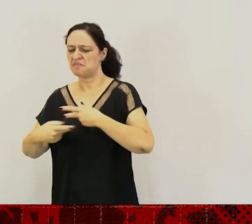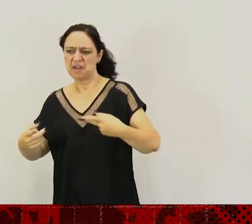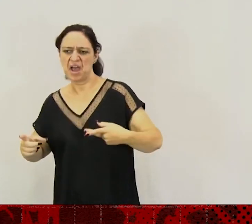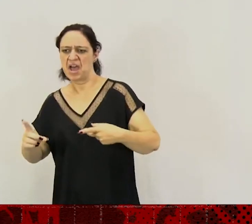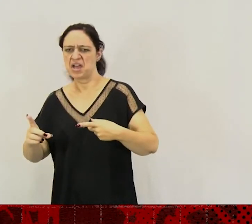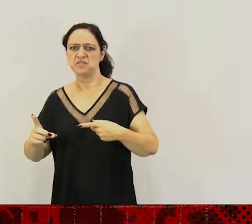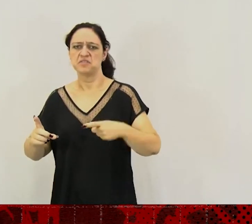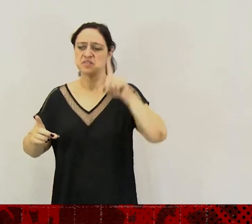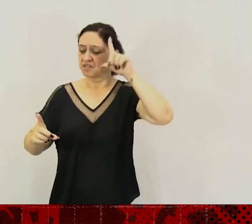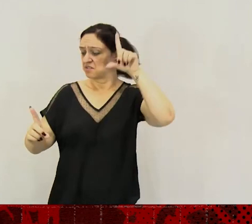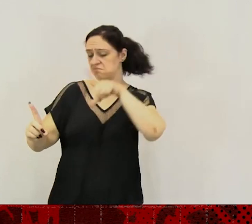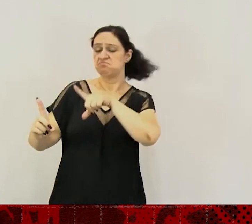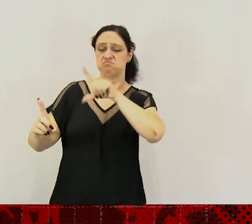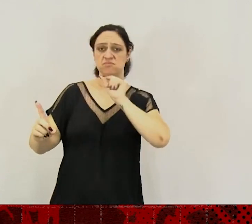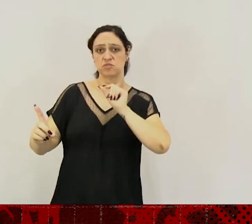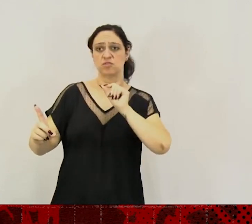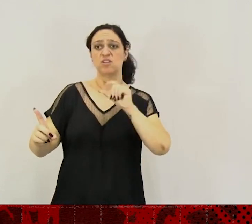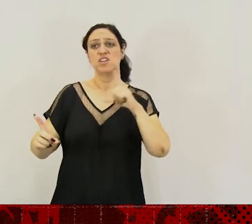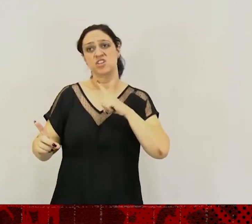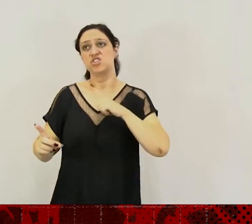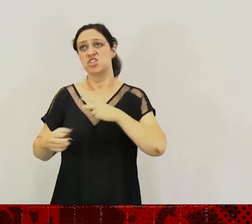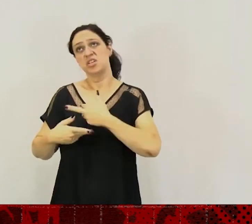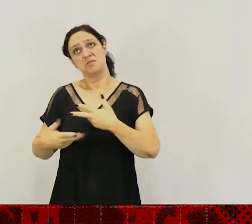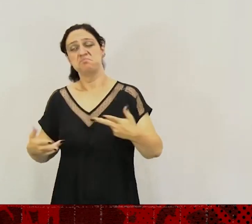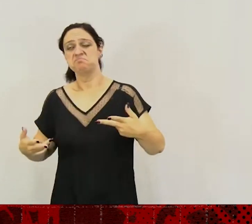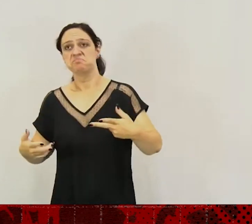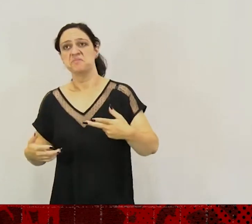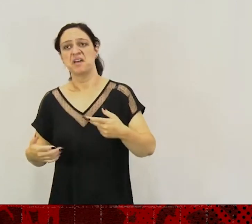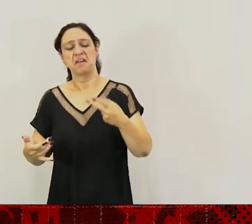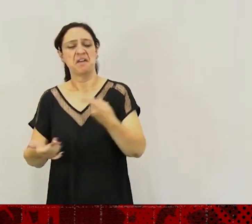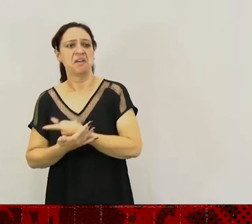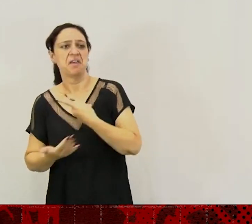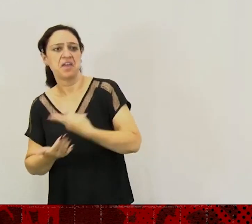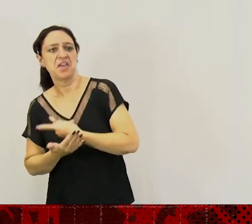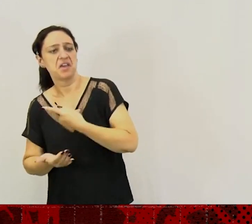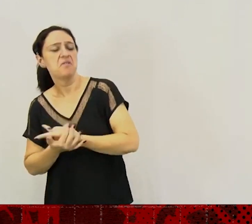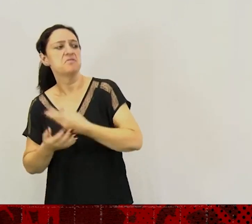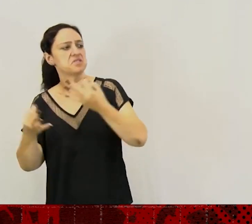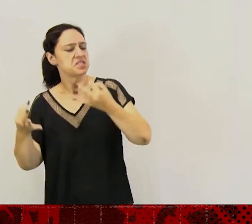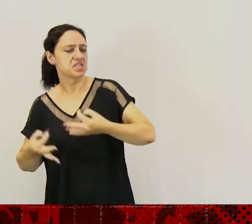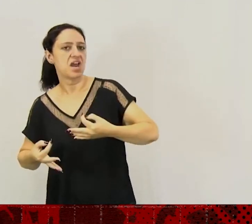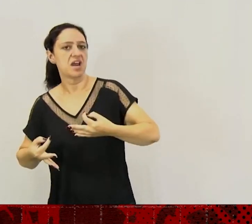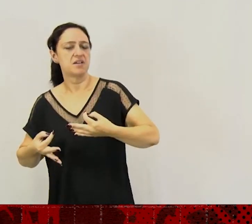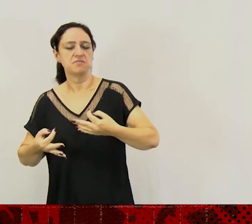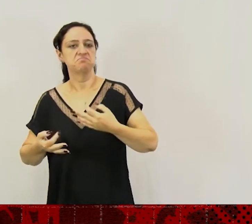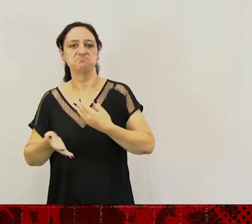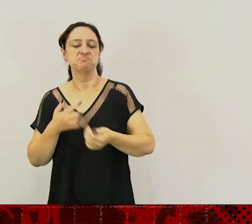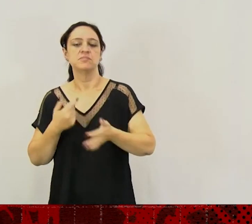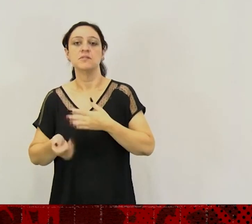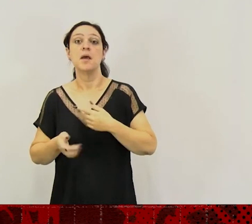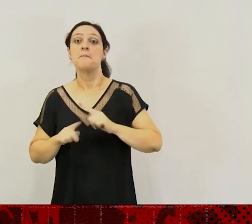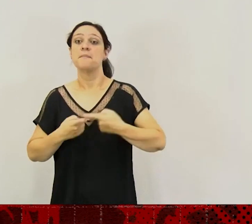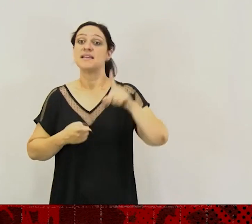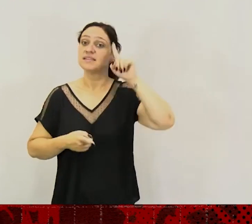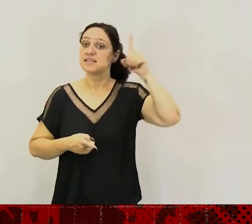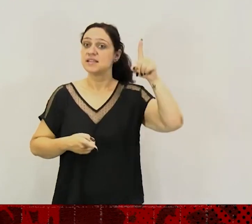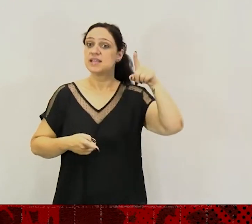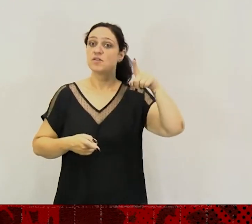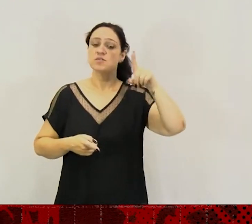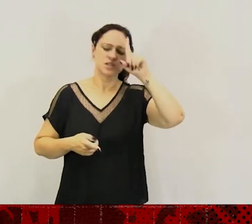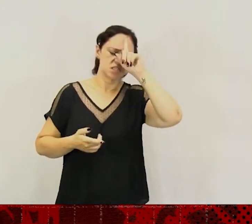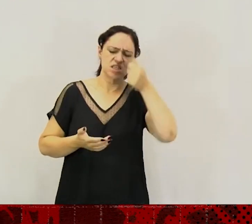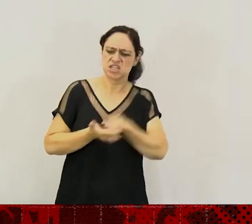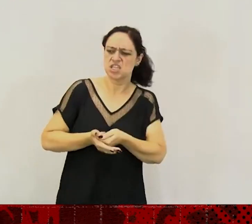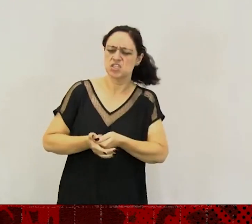Alguns faziam coisas erradas, outros talvez faziam menos. Ok, não foi isso que determinou que